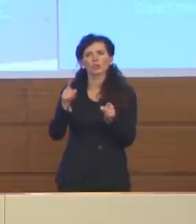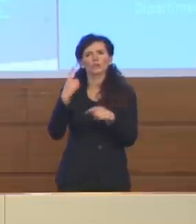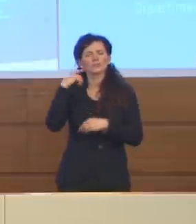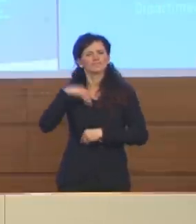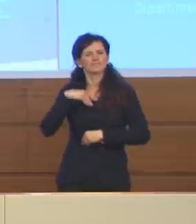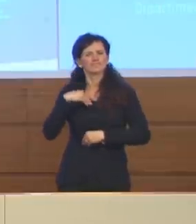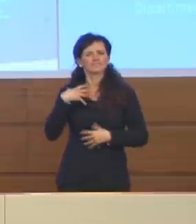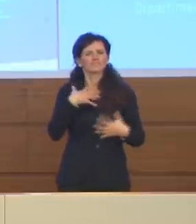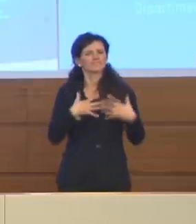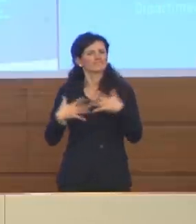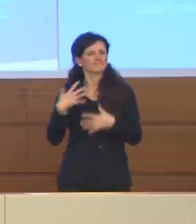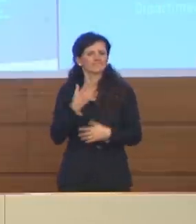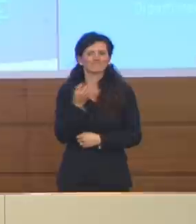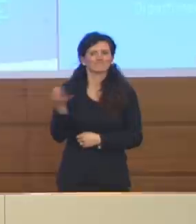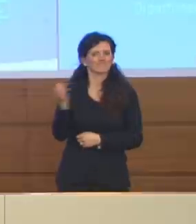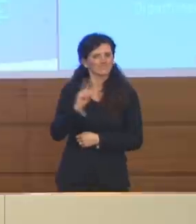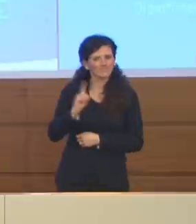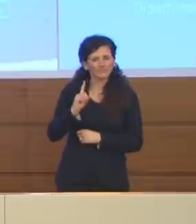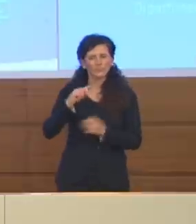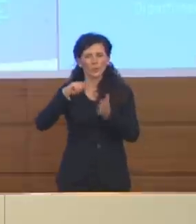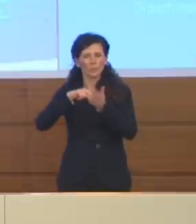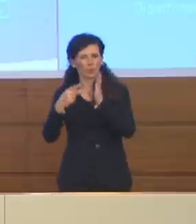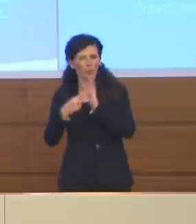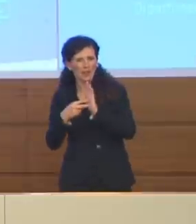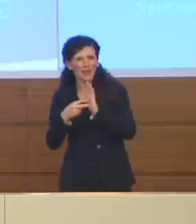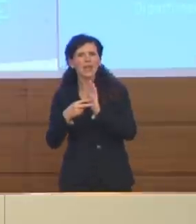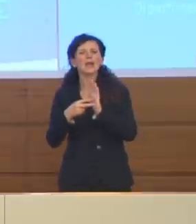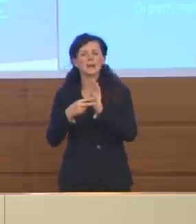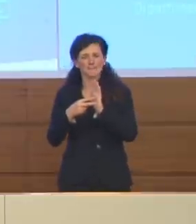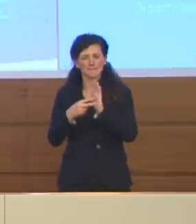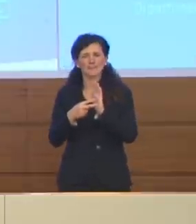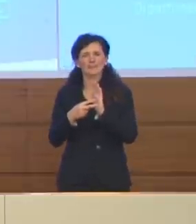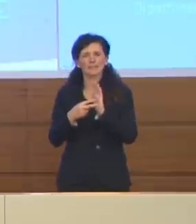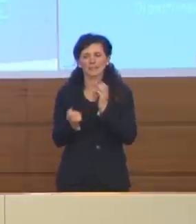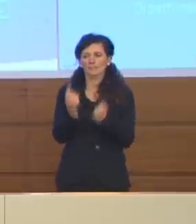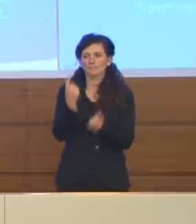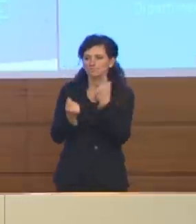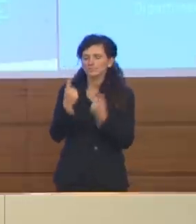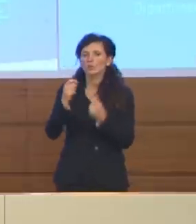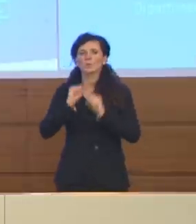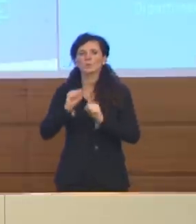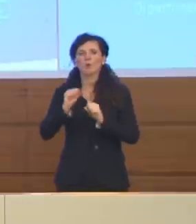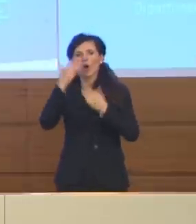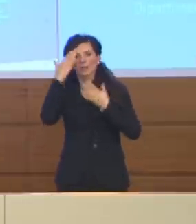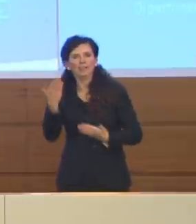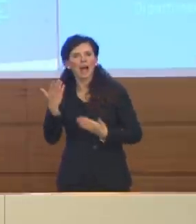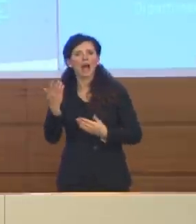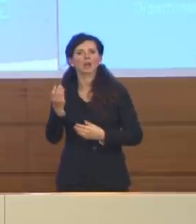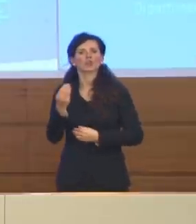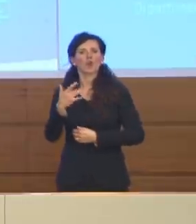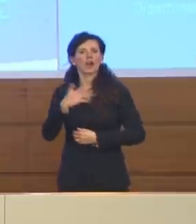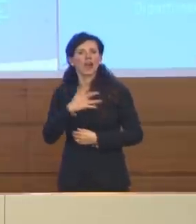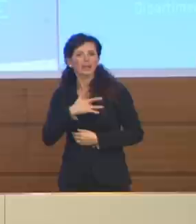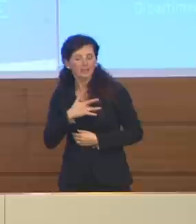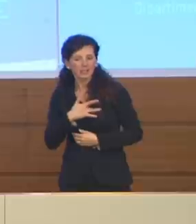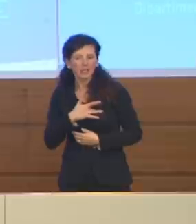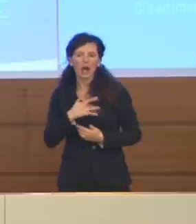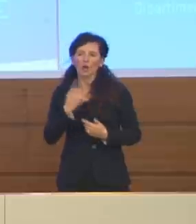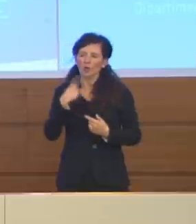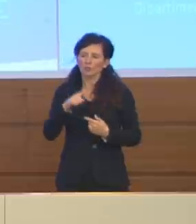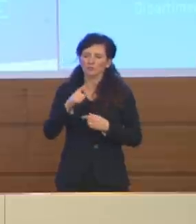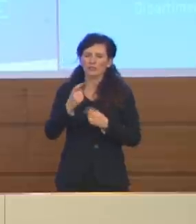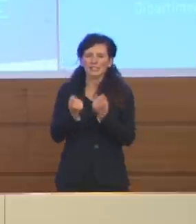compromissione delle funzioni un danno cardiaco sono tutte informazioni assolutamente